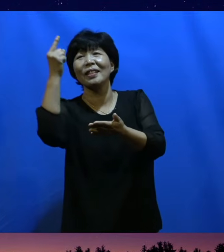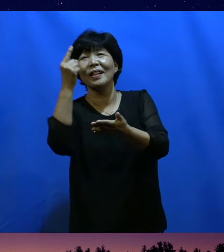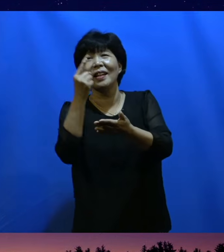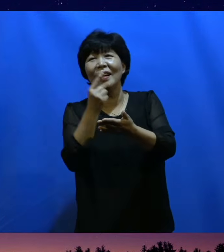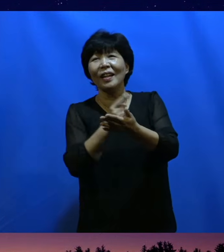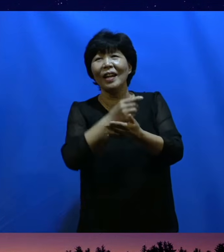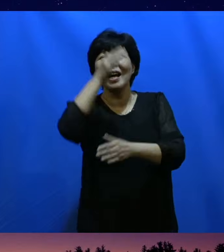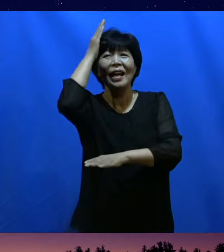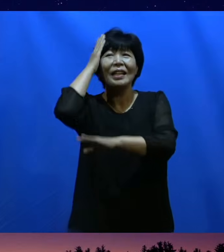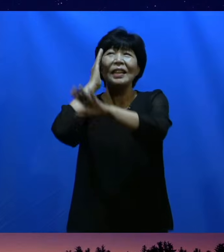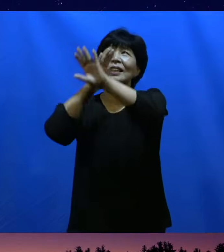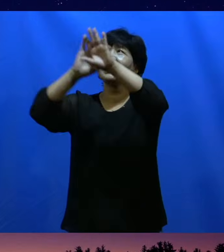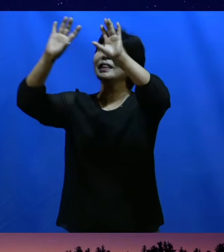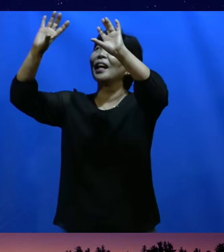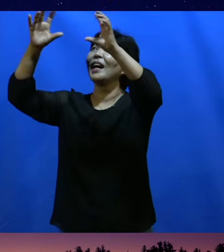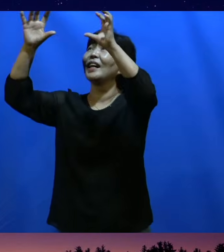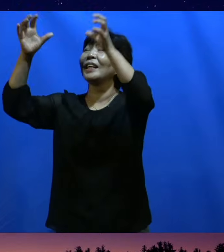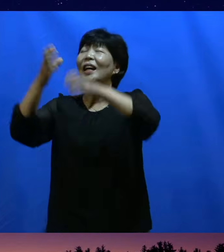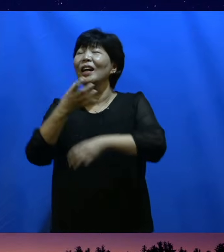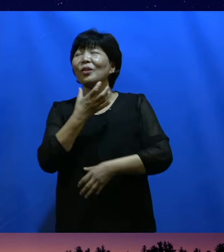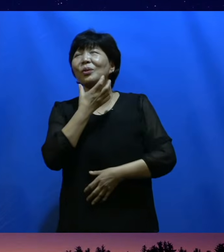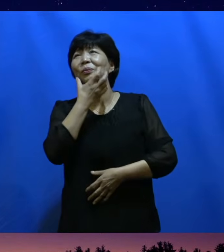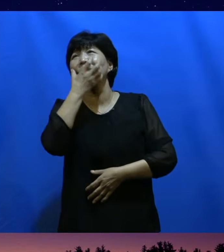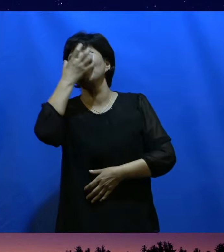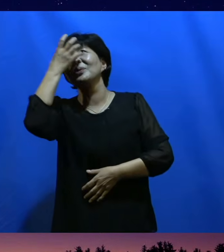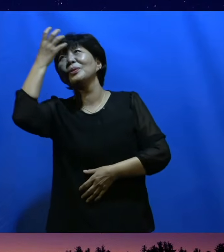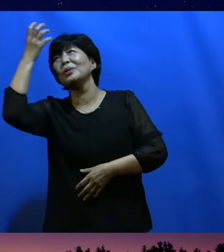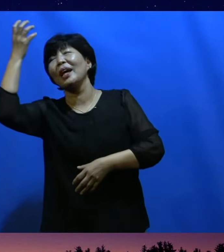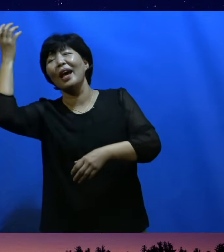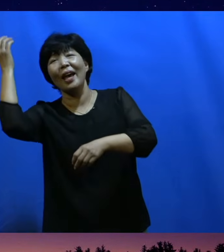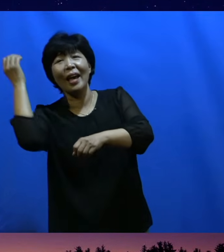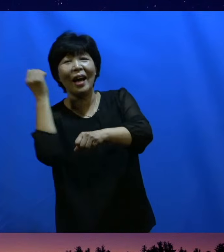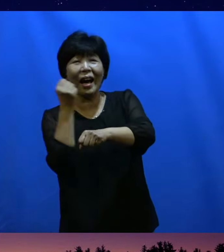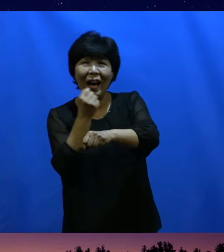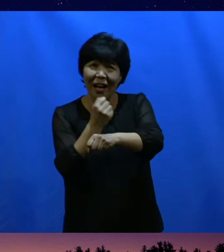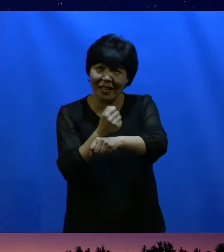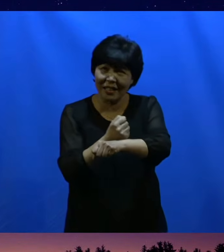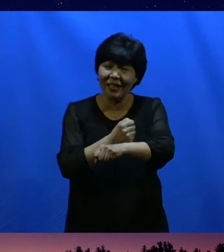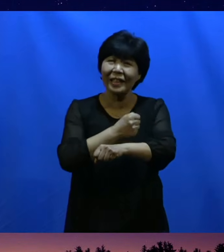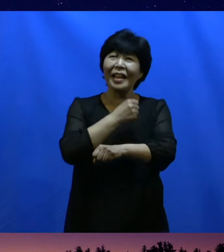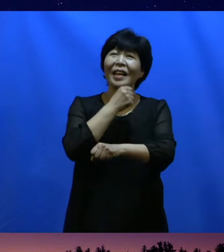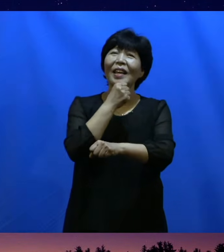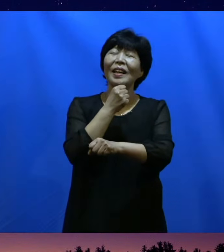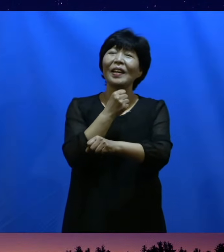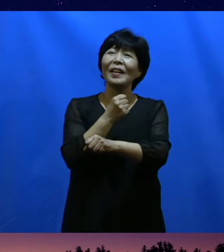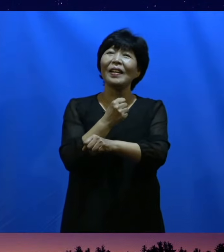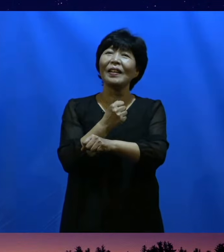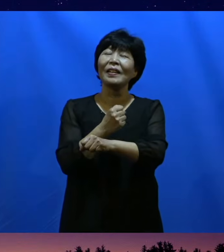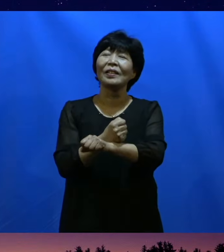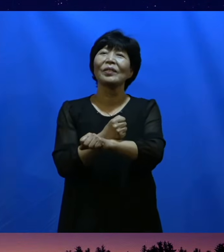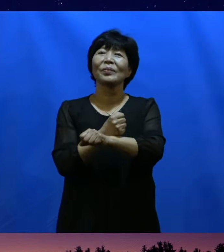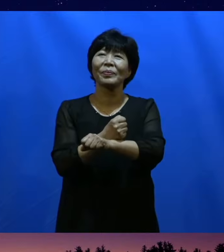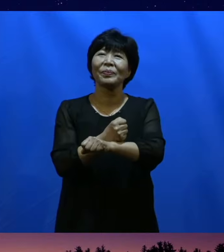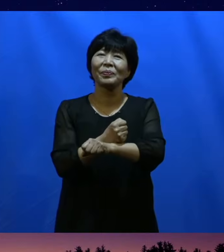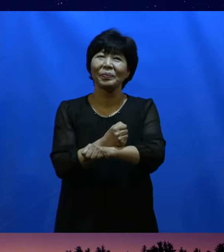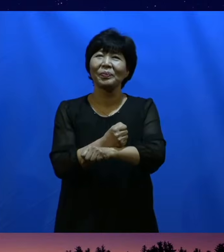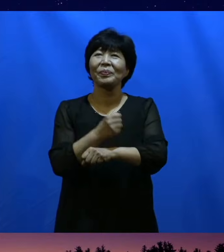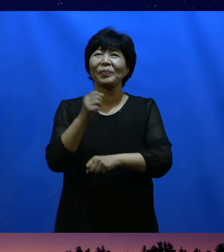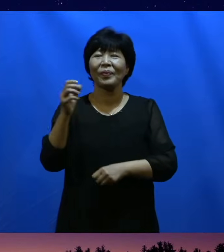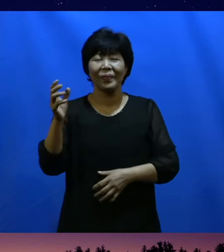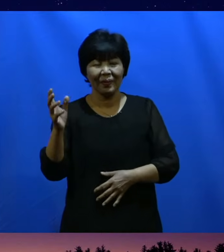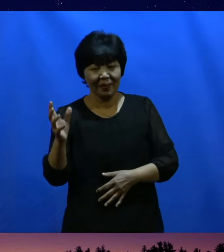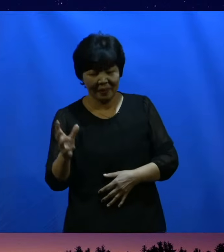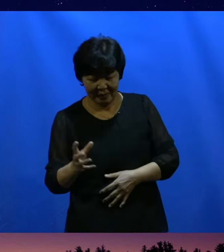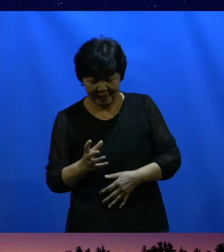찾아오셔서 그 나라 꿈꾸게 하시네. 성령이